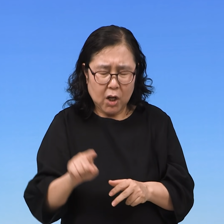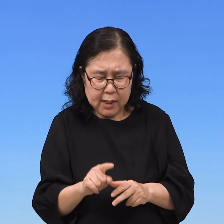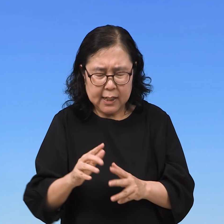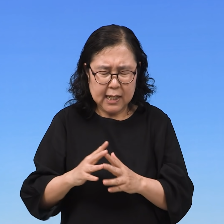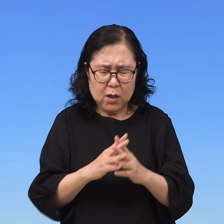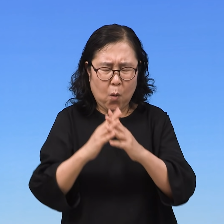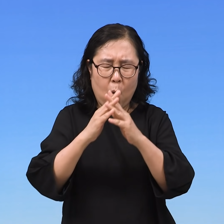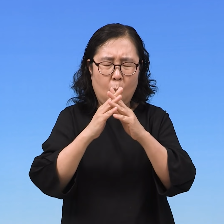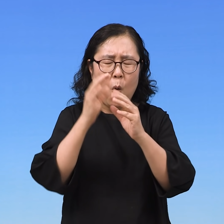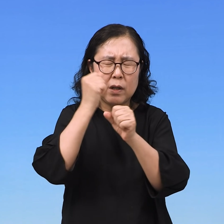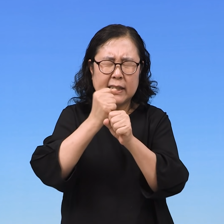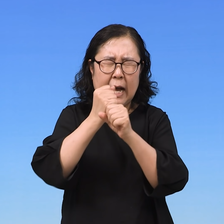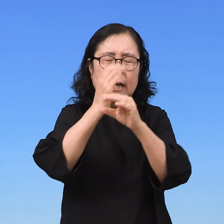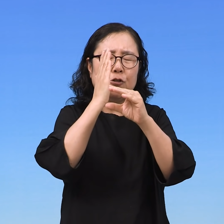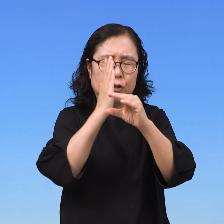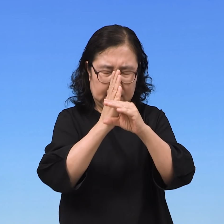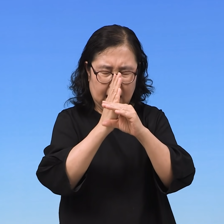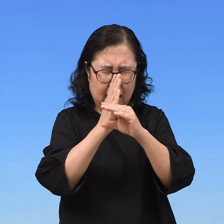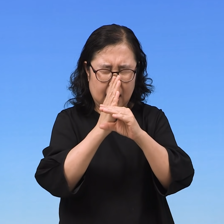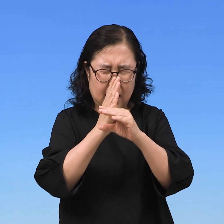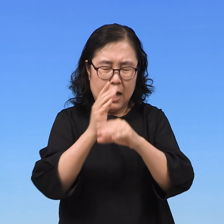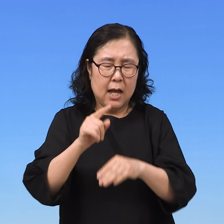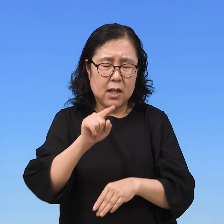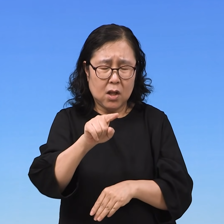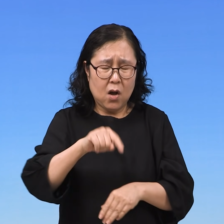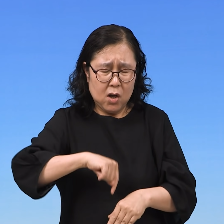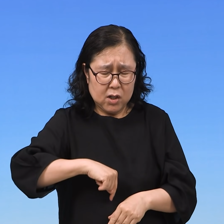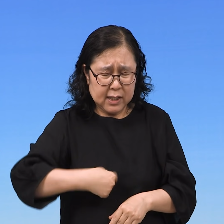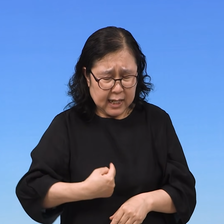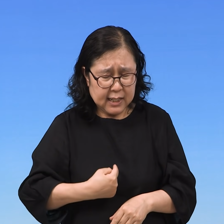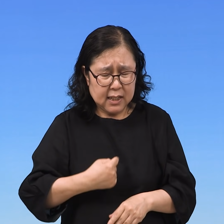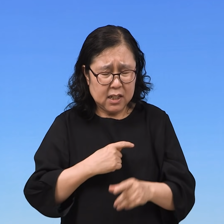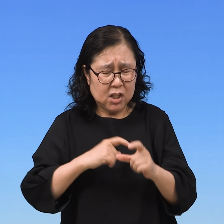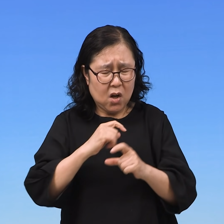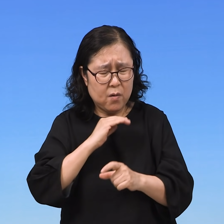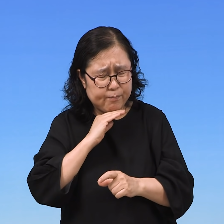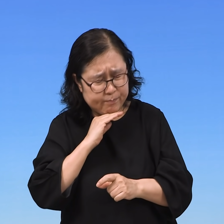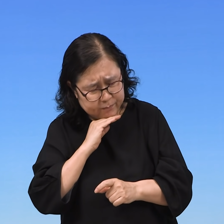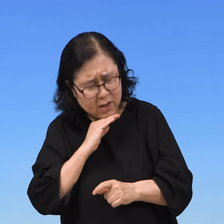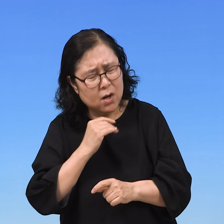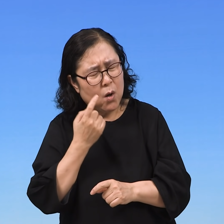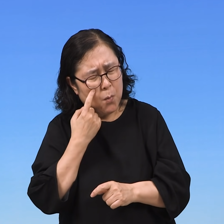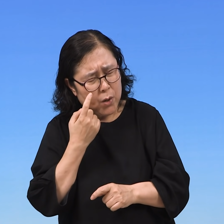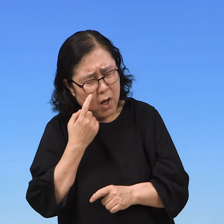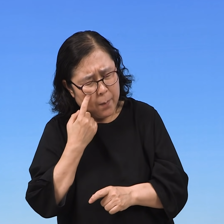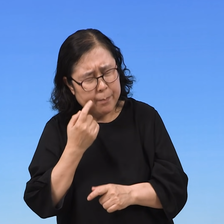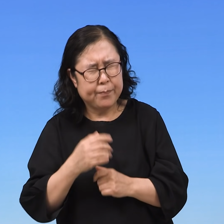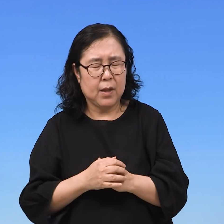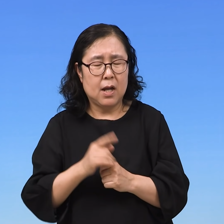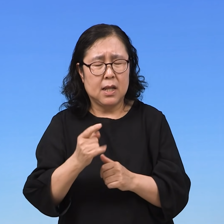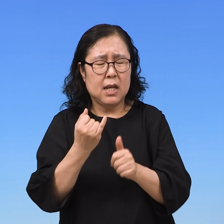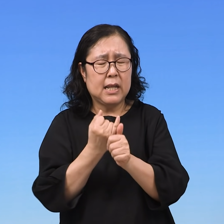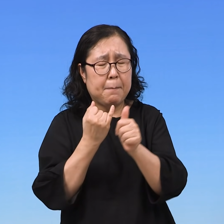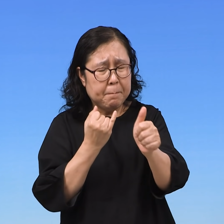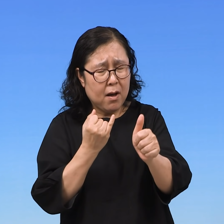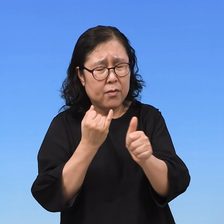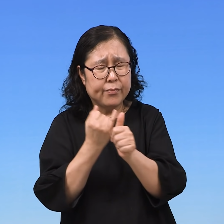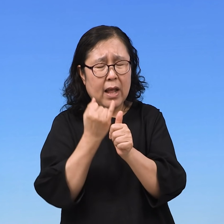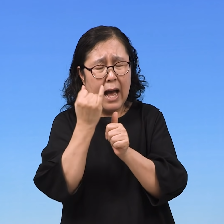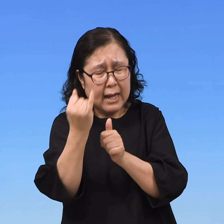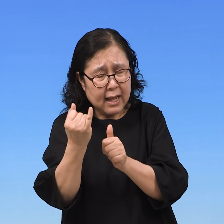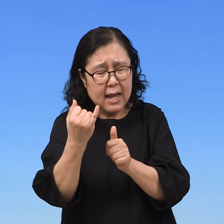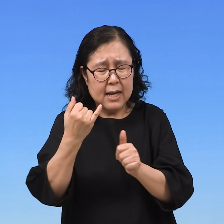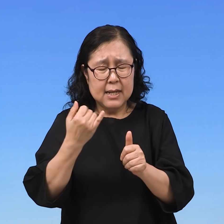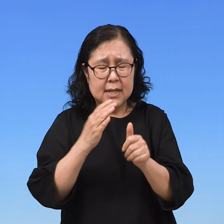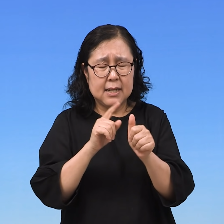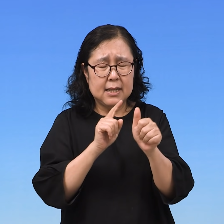지금은 너희들이 공사 중이야, 너 자신을 좀 더 기다려주지 않겠냐고, 네 남편을,